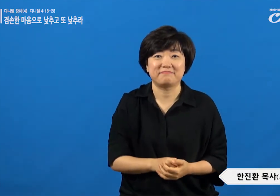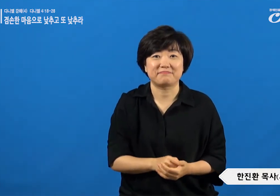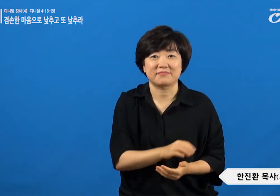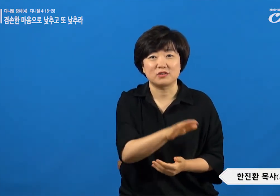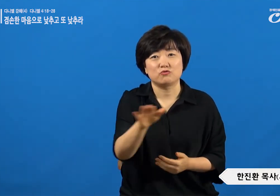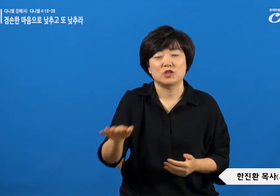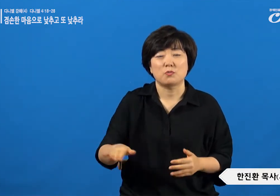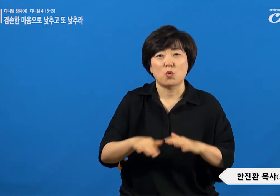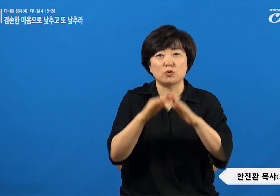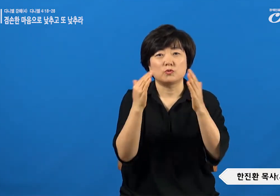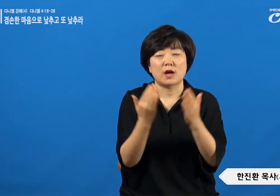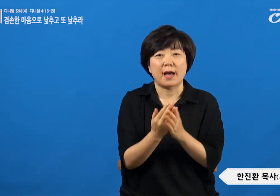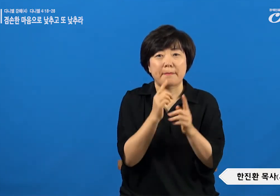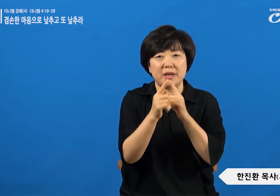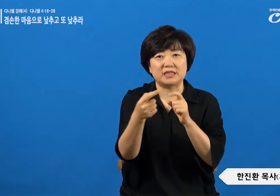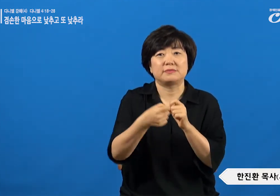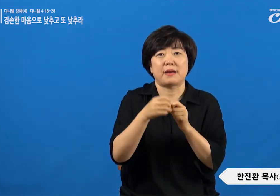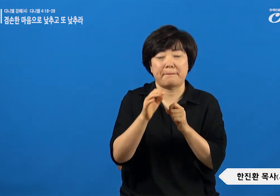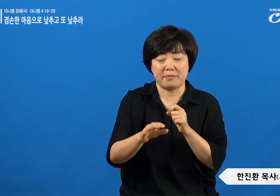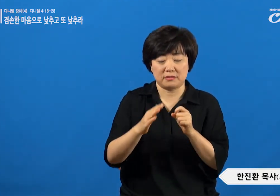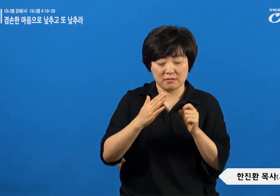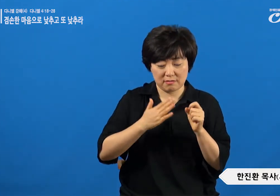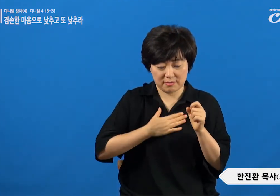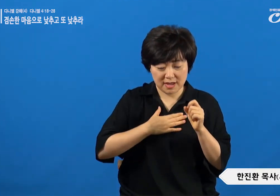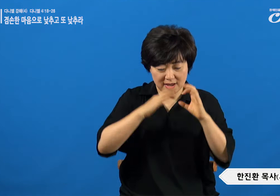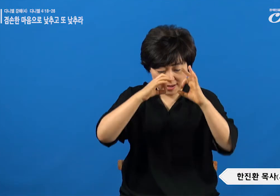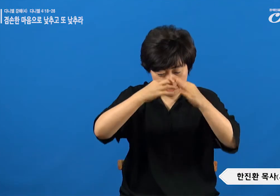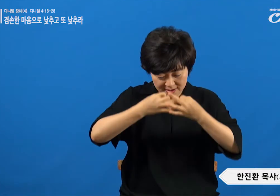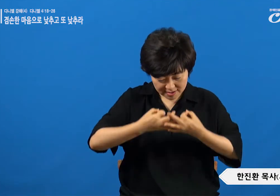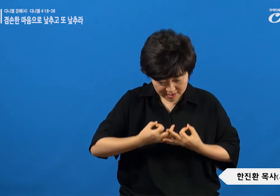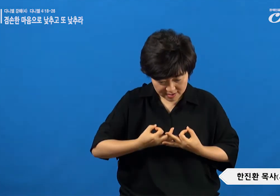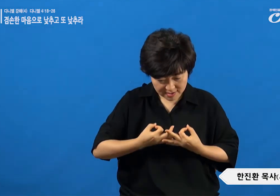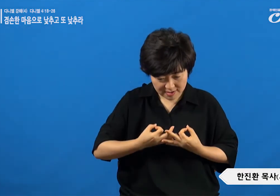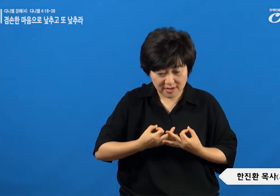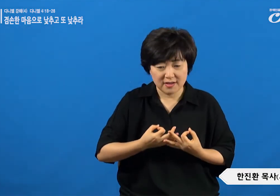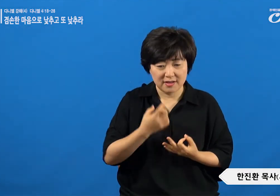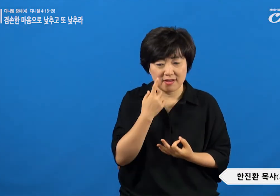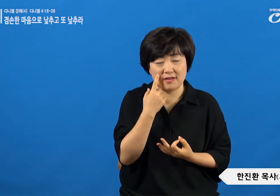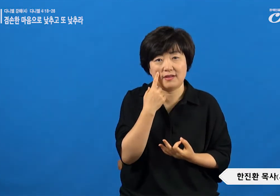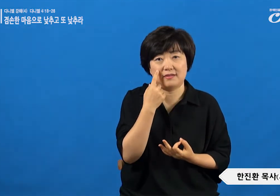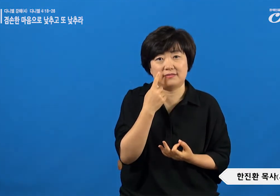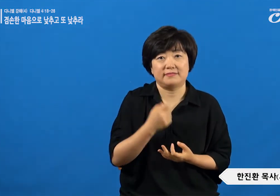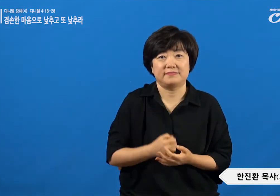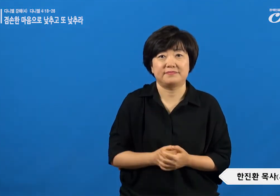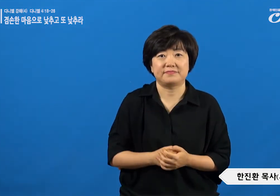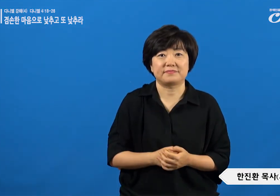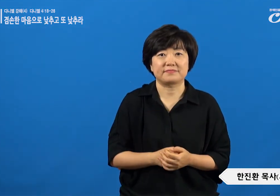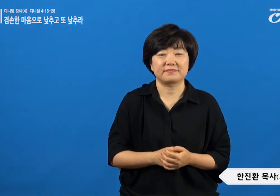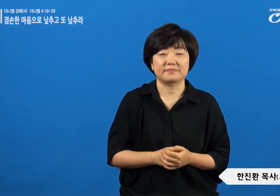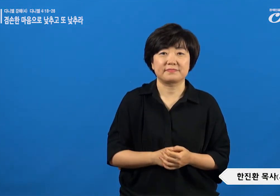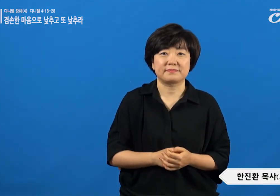오늘 우리 모두가 이 말씀 앞에서 우리 자신들을 한번 진지하게 돌아보아야 하겠습니다.